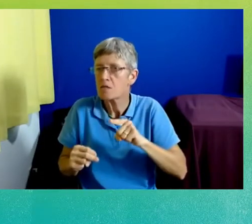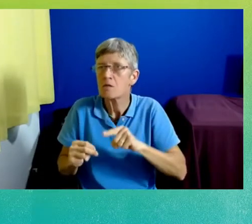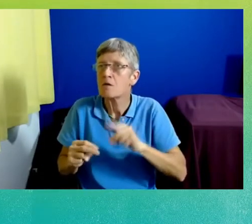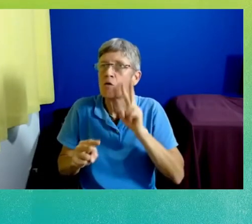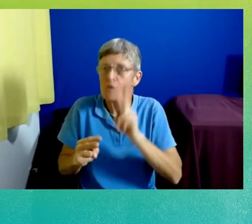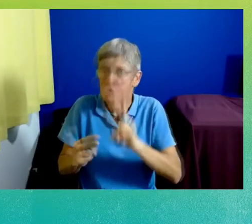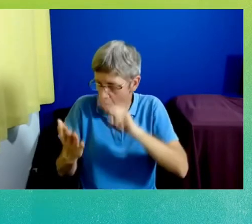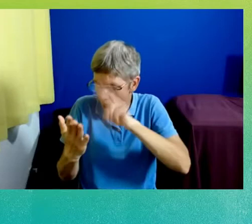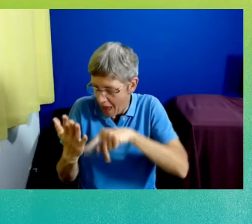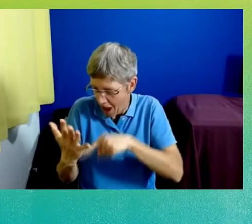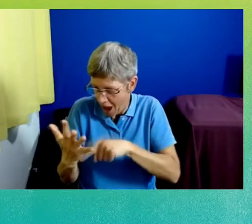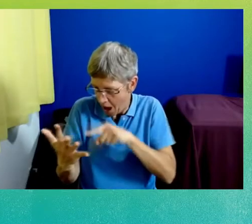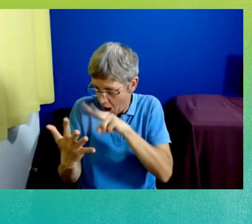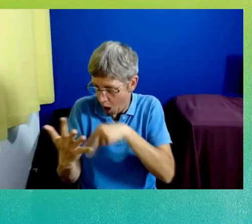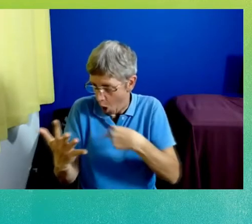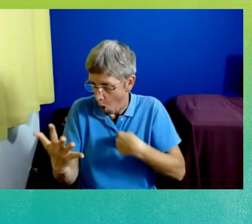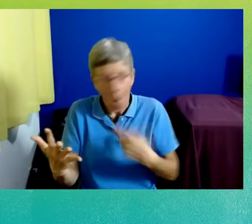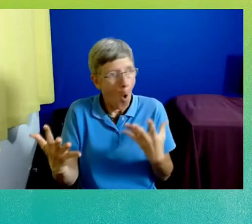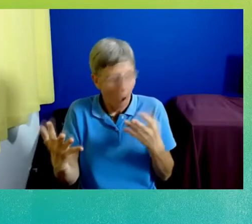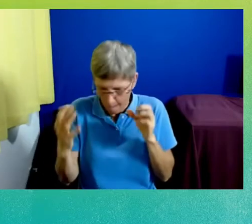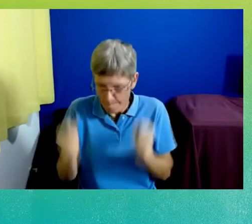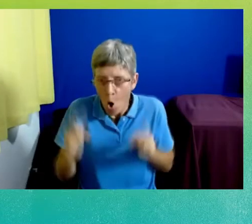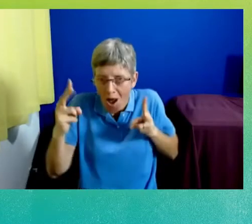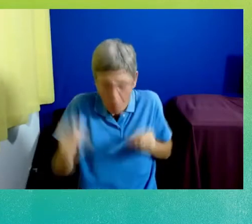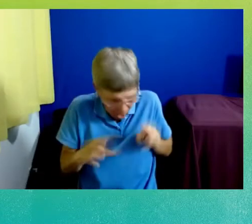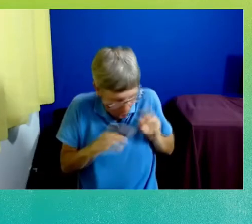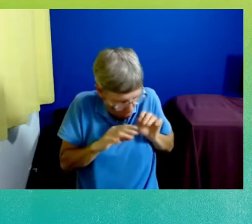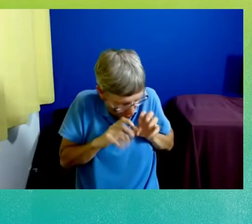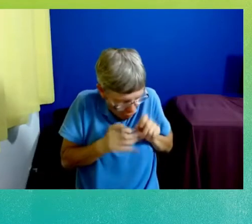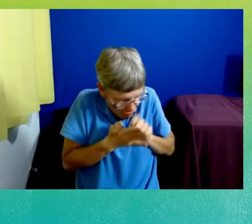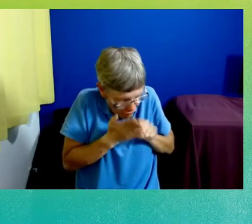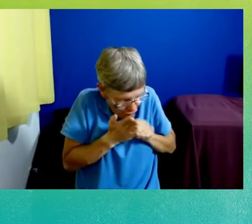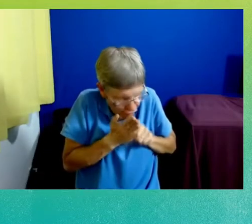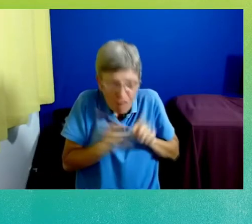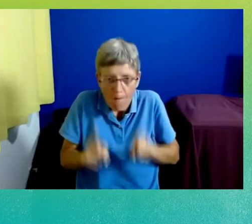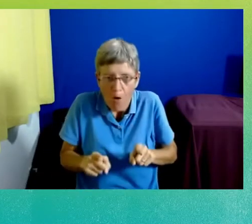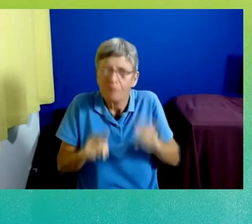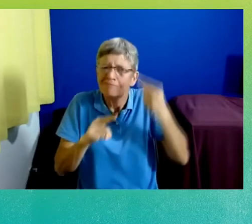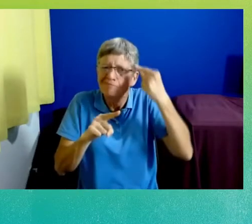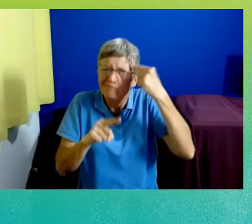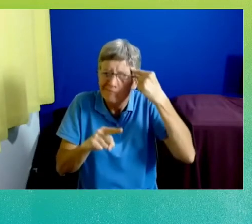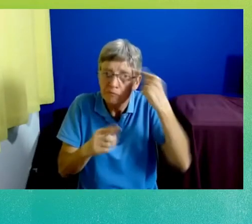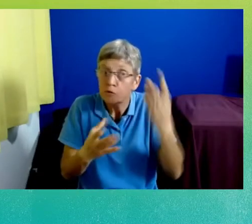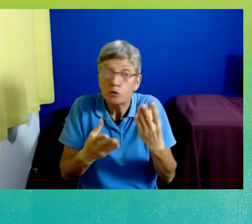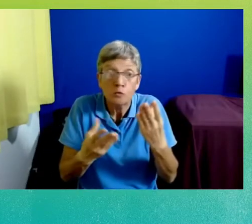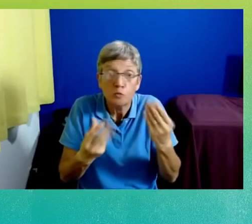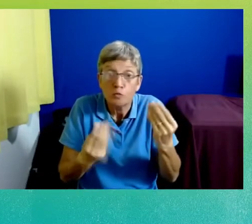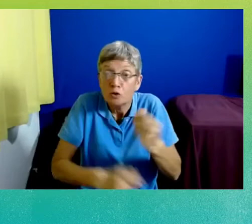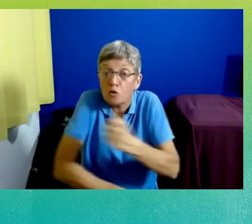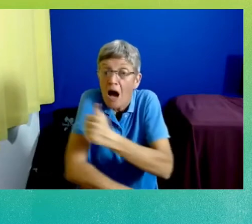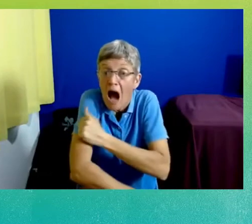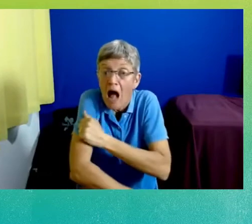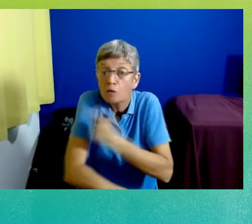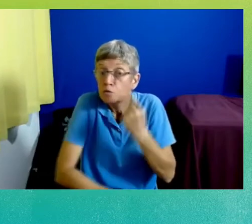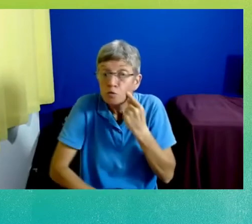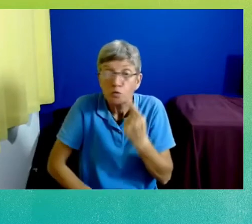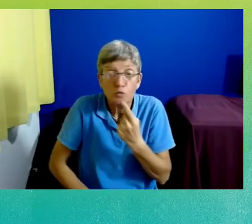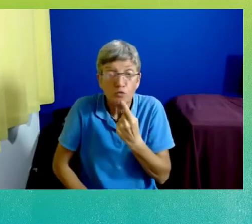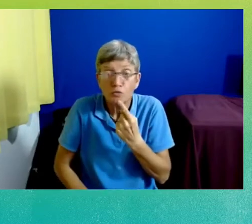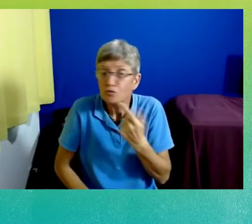expressar, tá? E que o ouvinte consiga ver e também